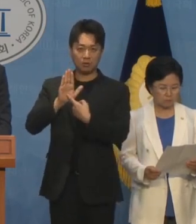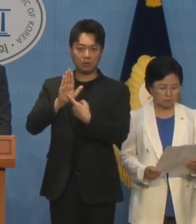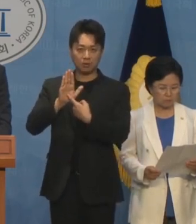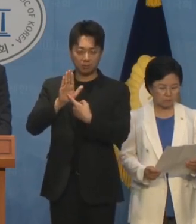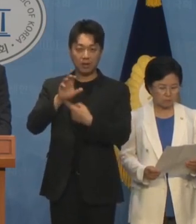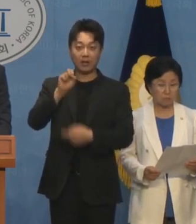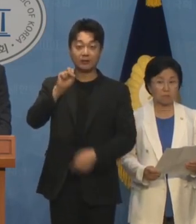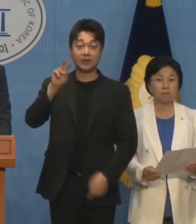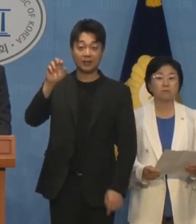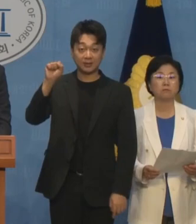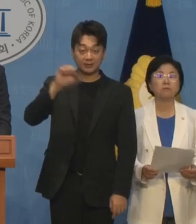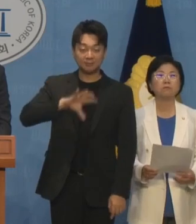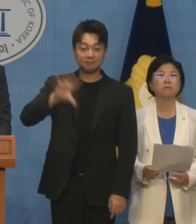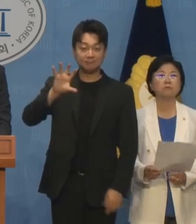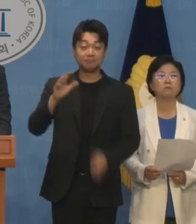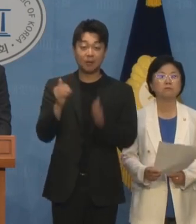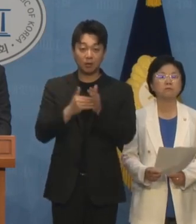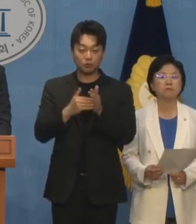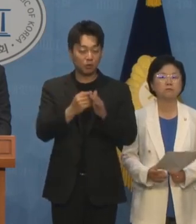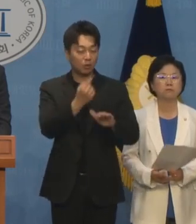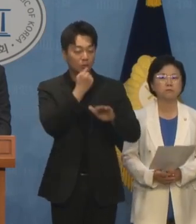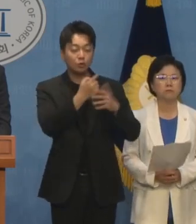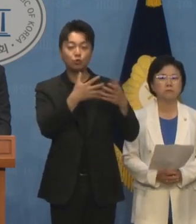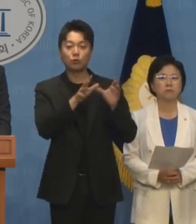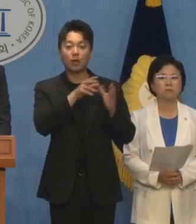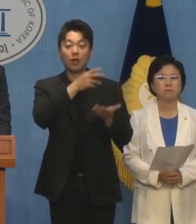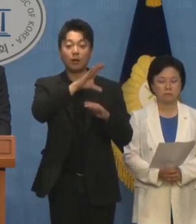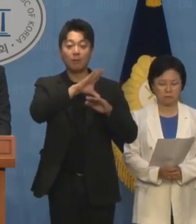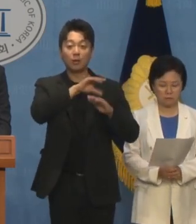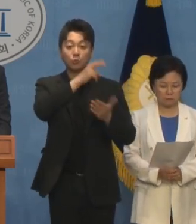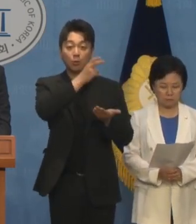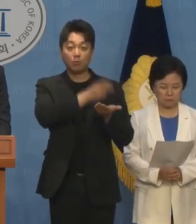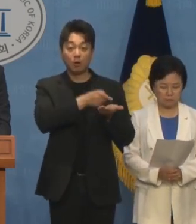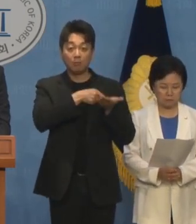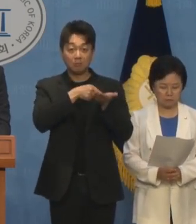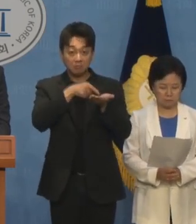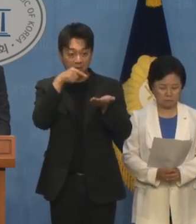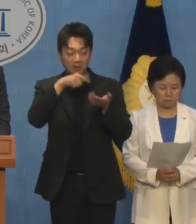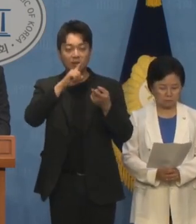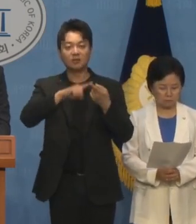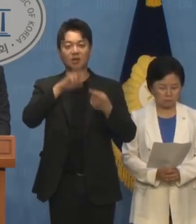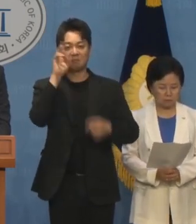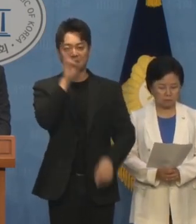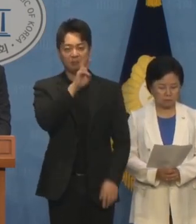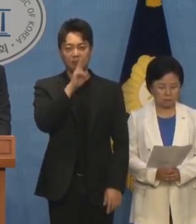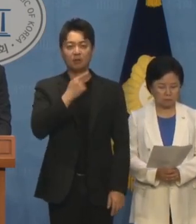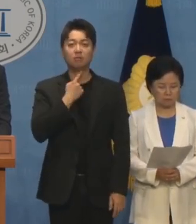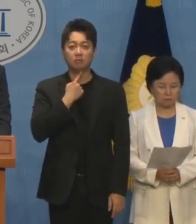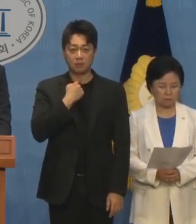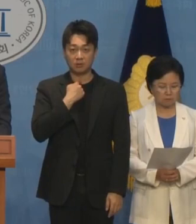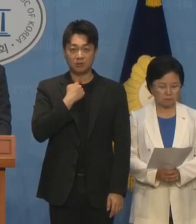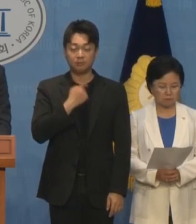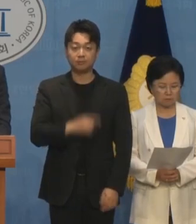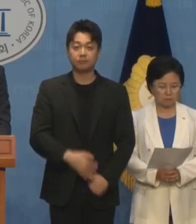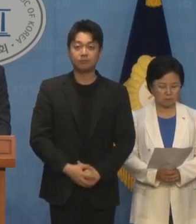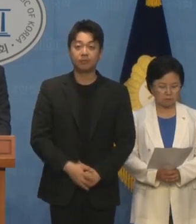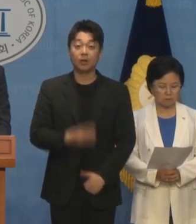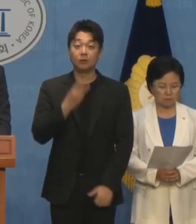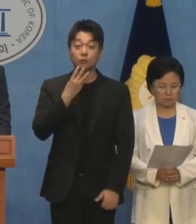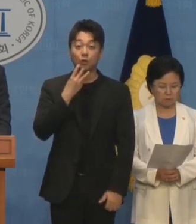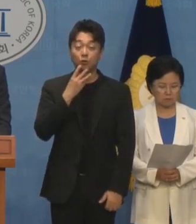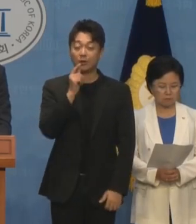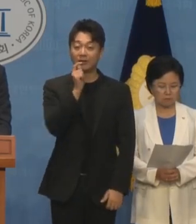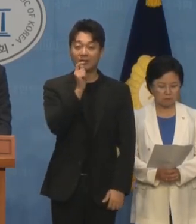SNS에 글을 올려 민주당의 방송 3법 추진을 맹비난했습니다. TBS가 패국의